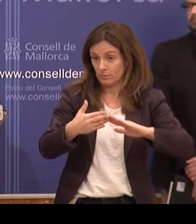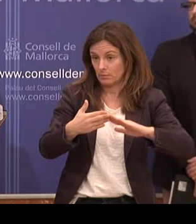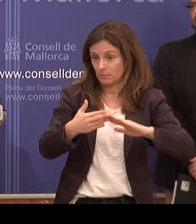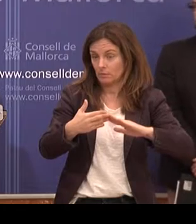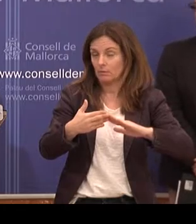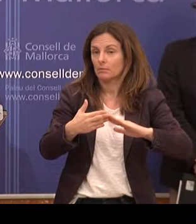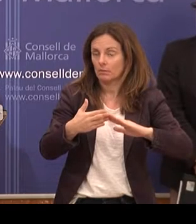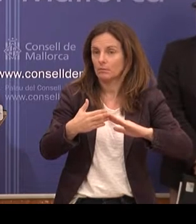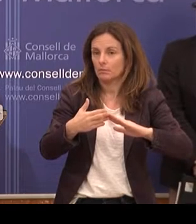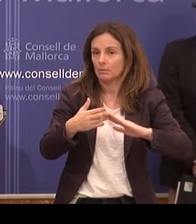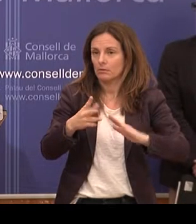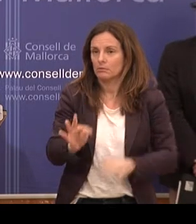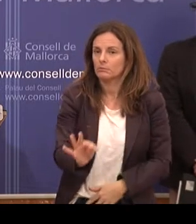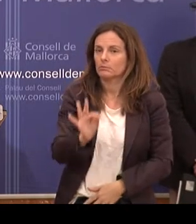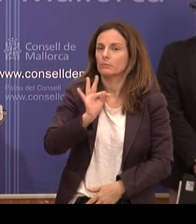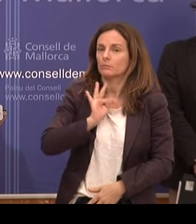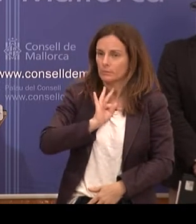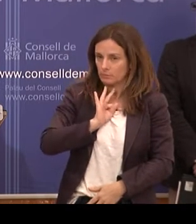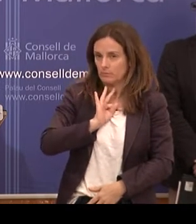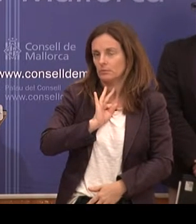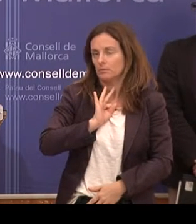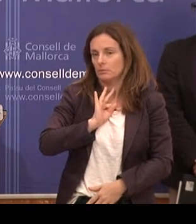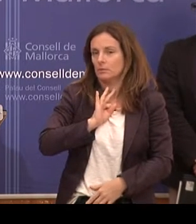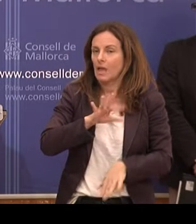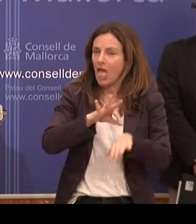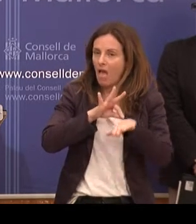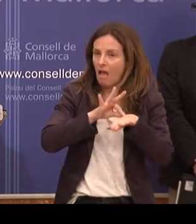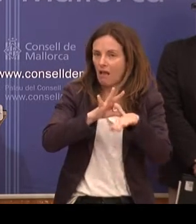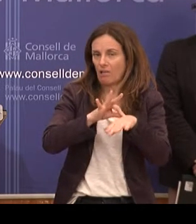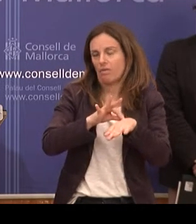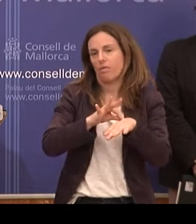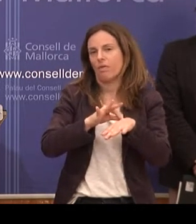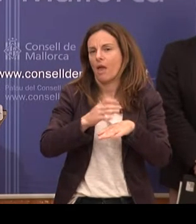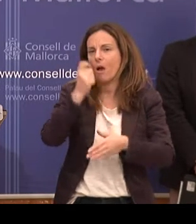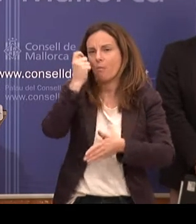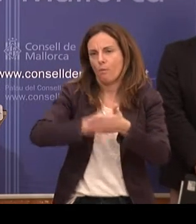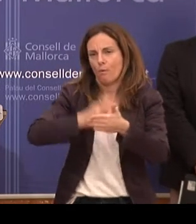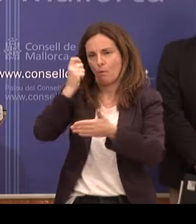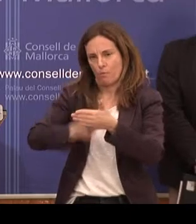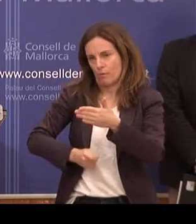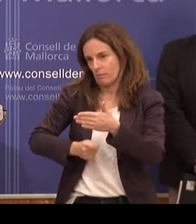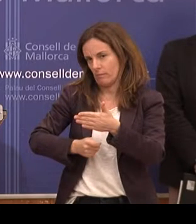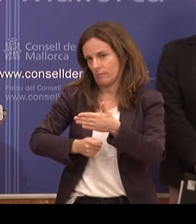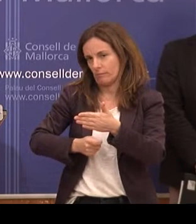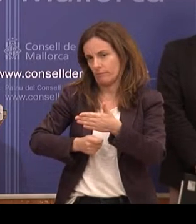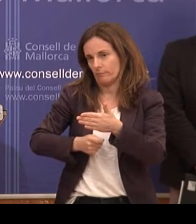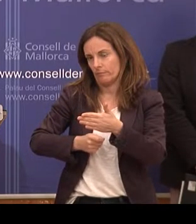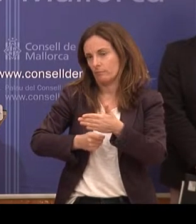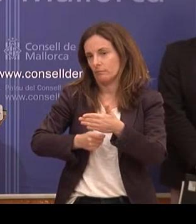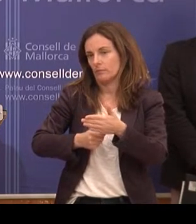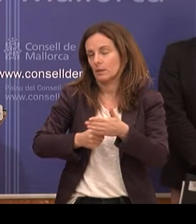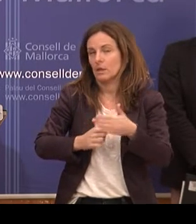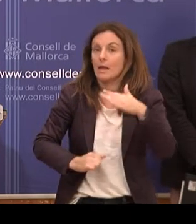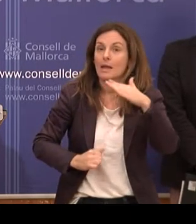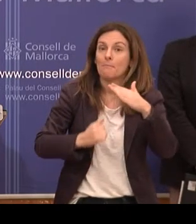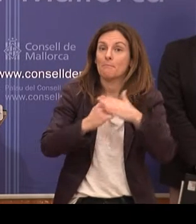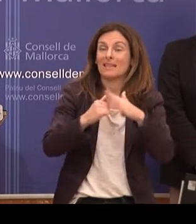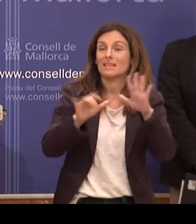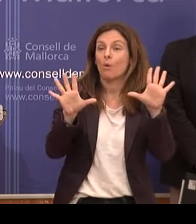hi ha 150 òrders de demolició a reiterar. 150 òrders de demolició ja